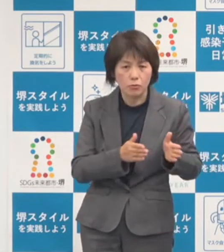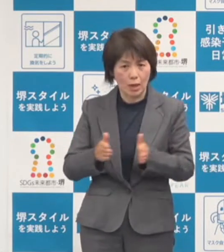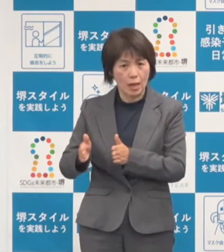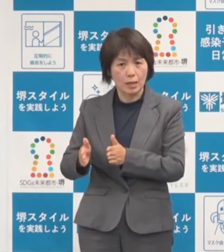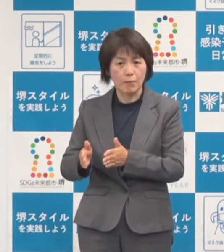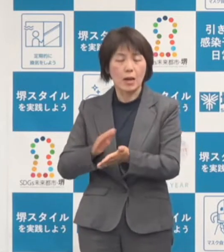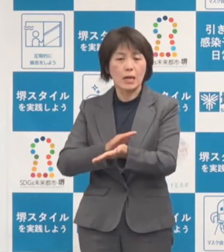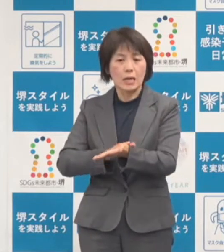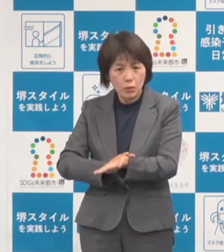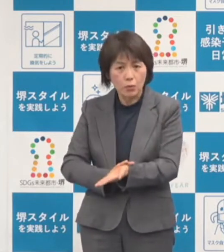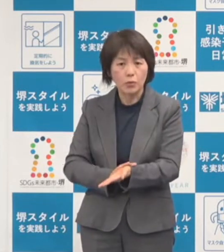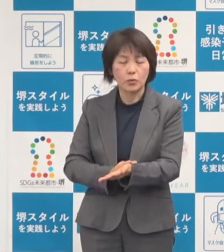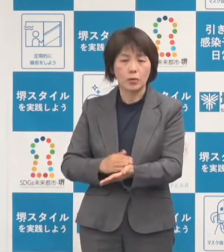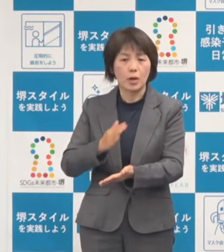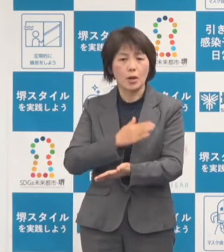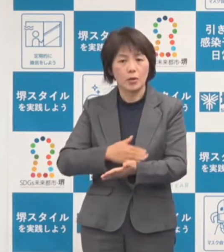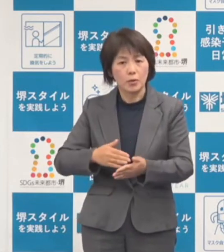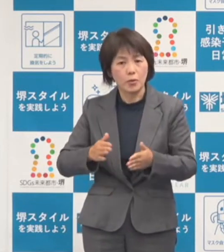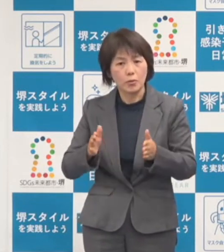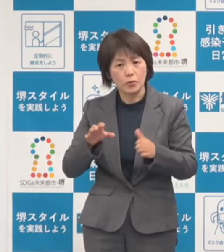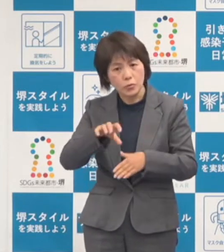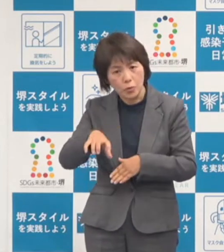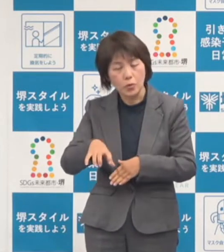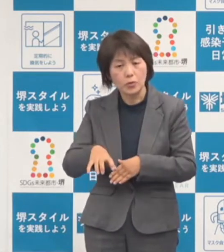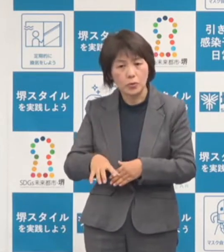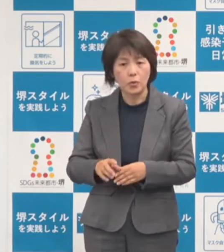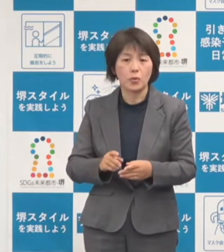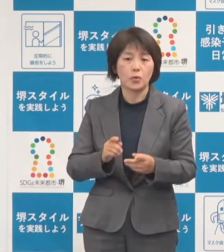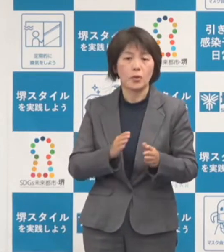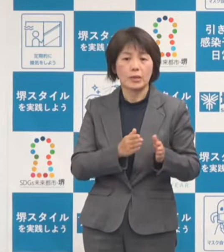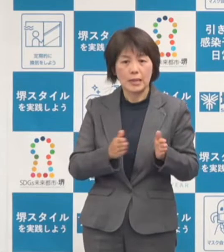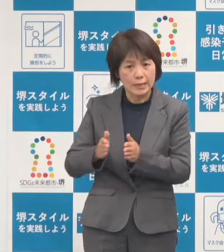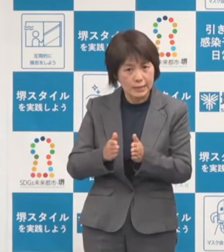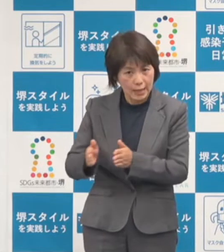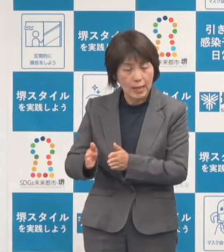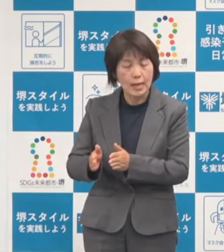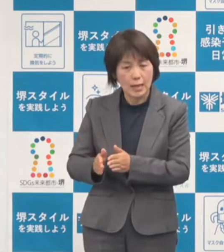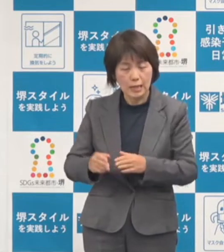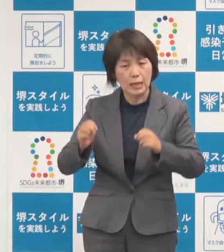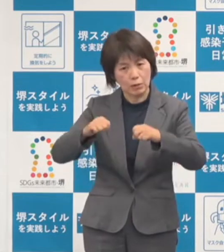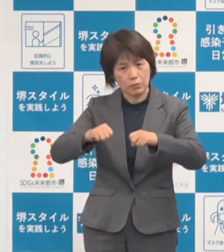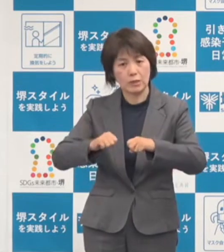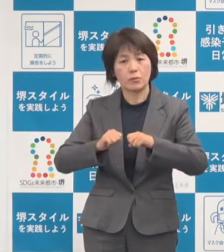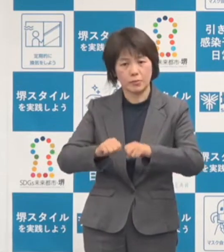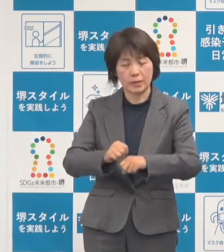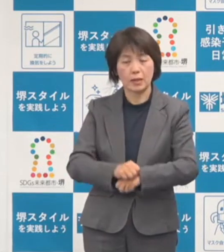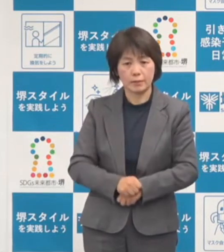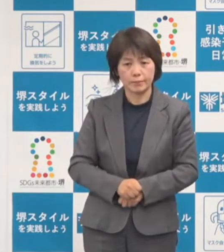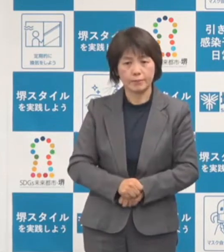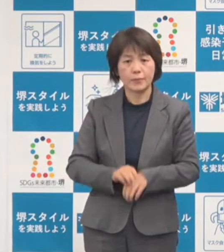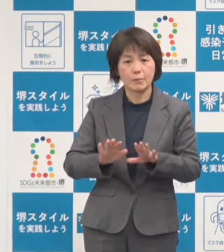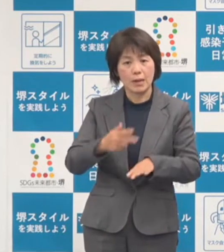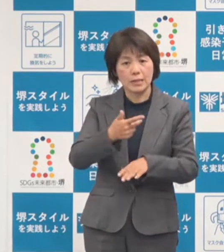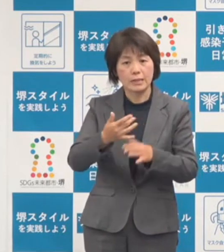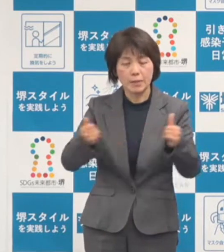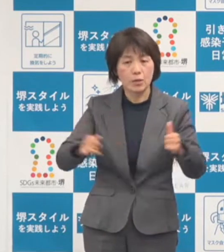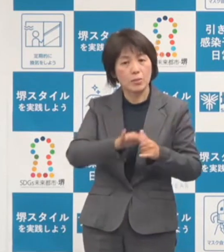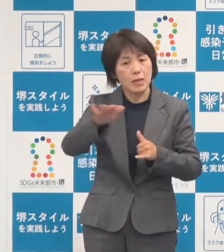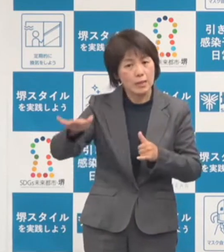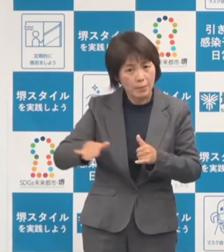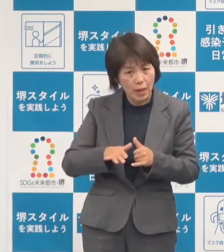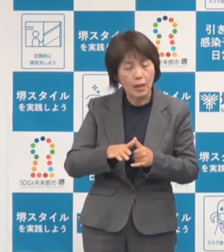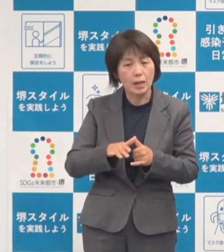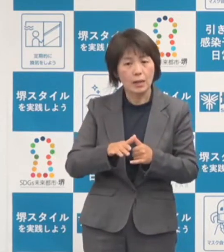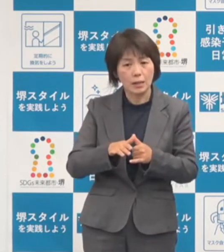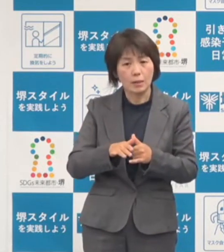療養体制や保健所の体制について確認をしております。そして今、市民の皆様に、もうなく